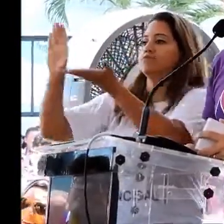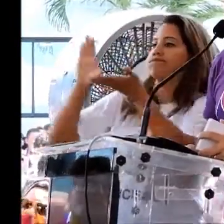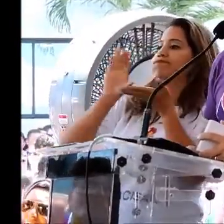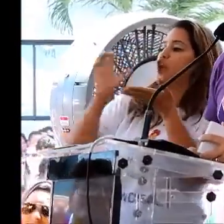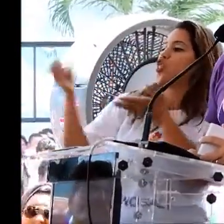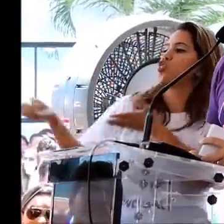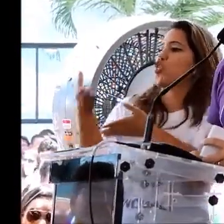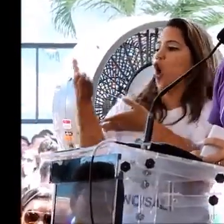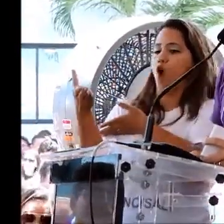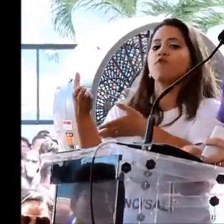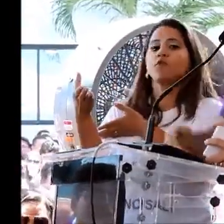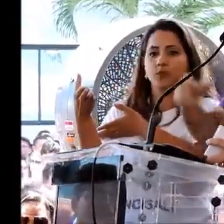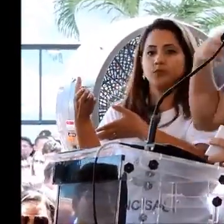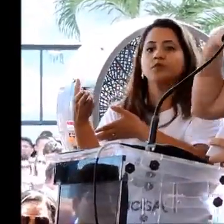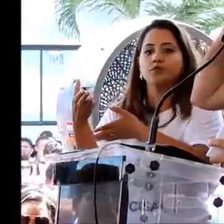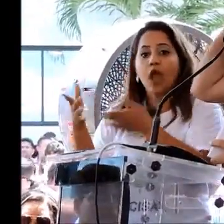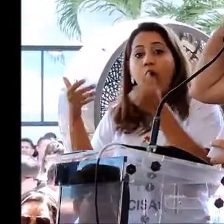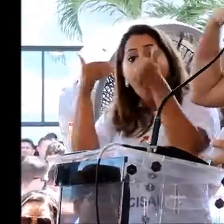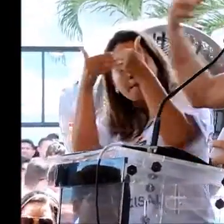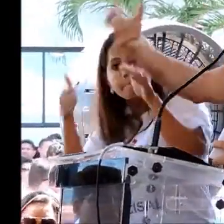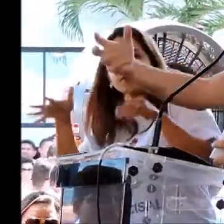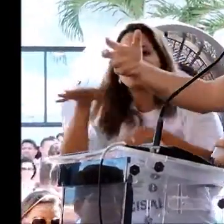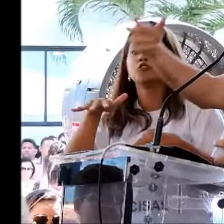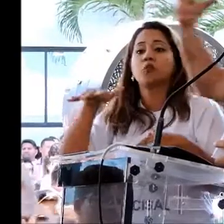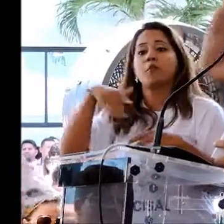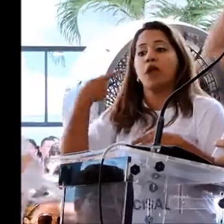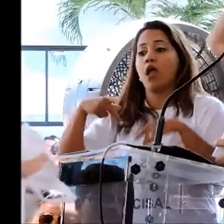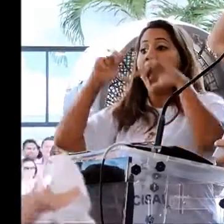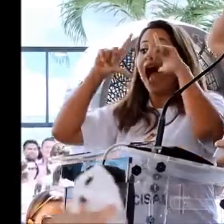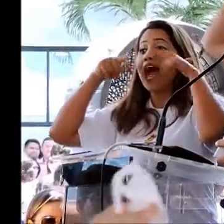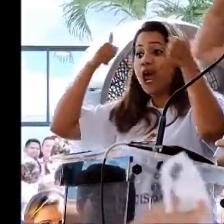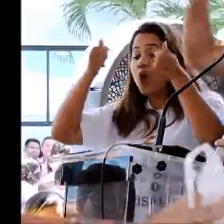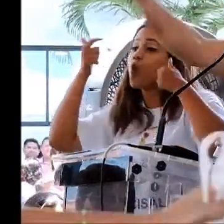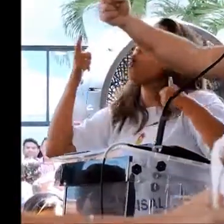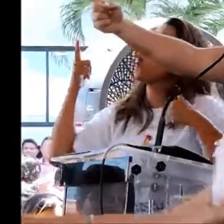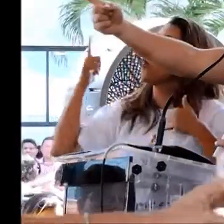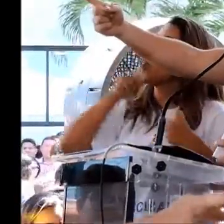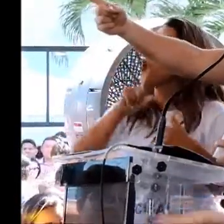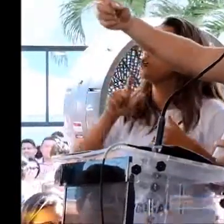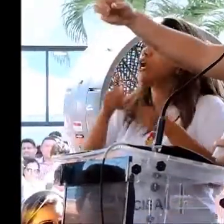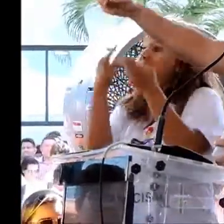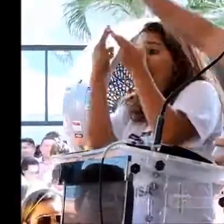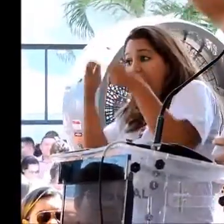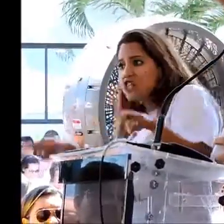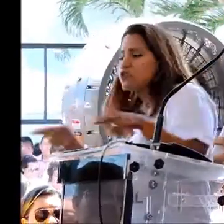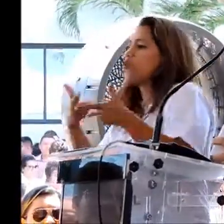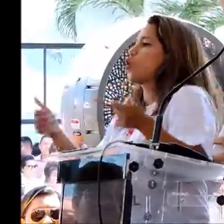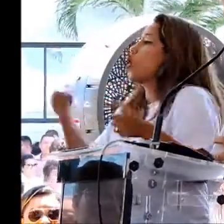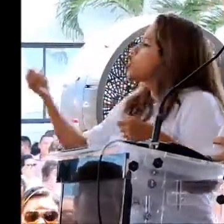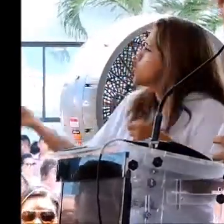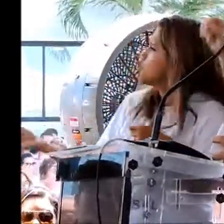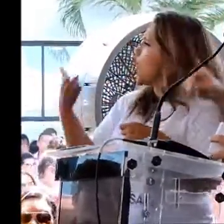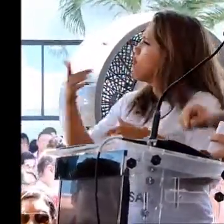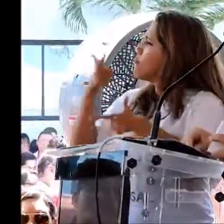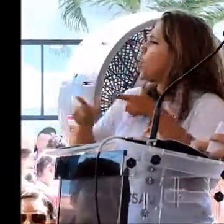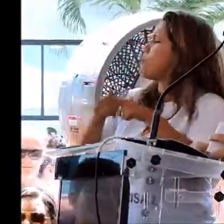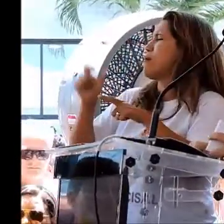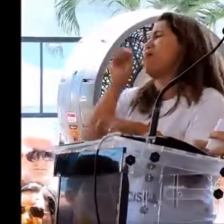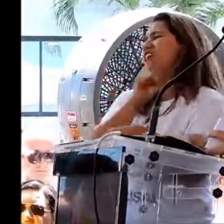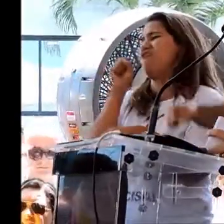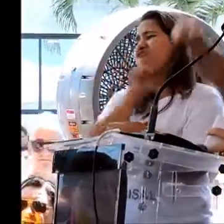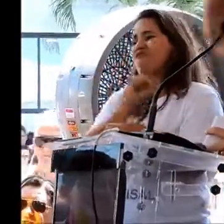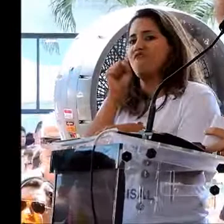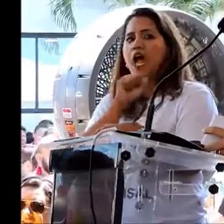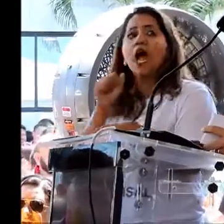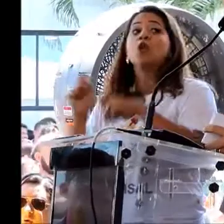investimentos, abriu espaço para que o estado pudesse trazer soluções novas para problemas